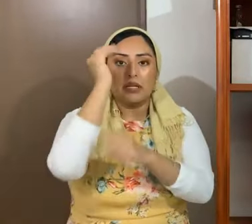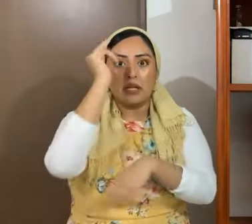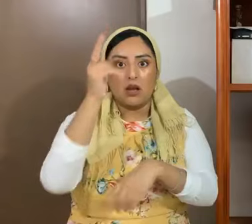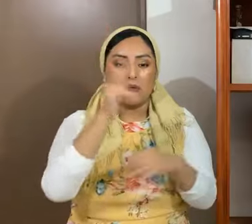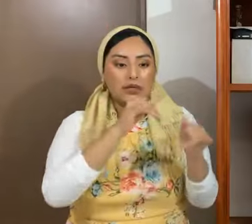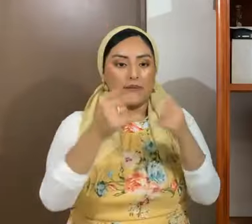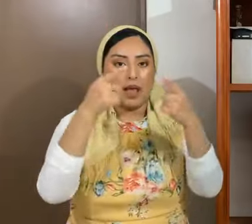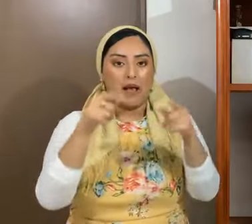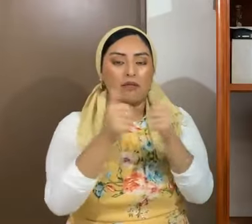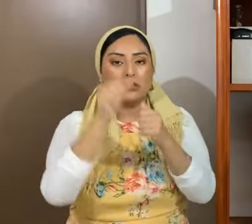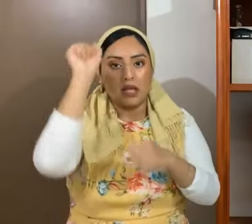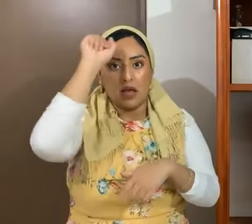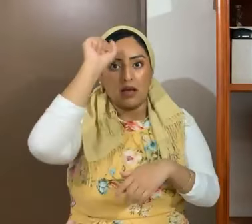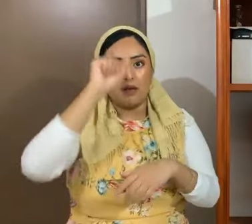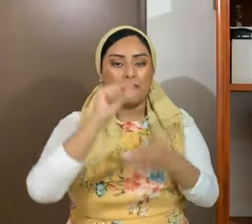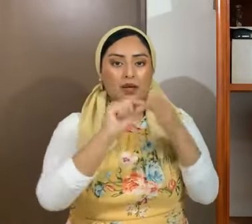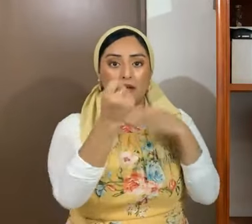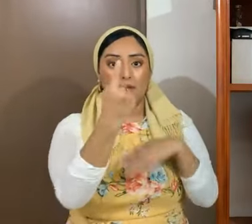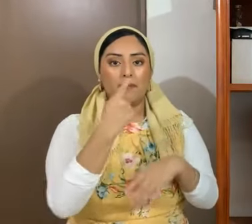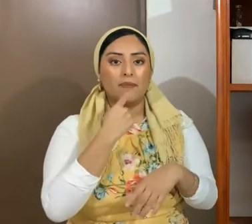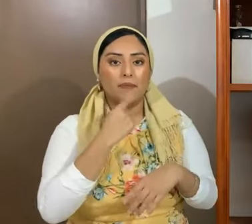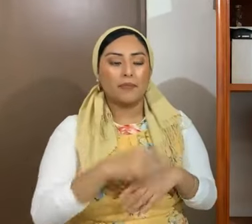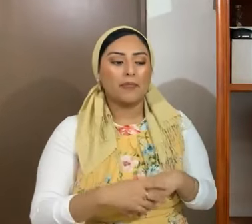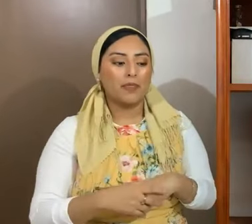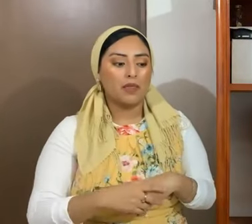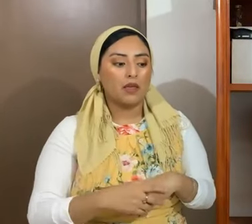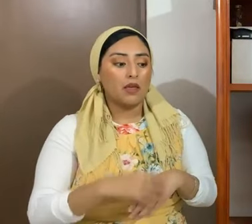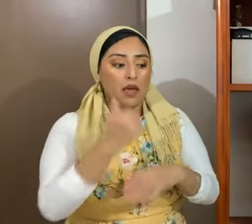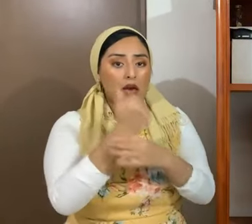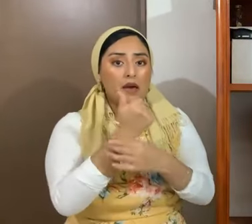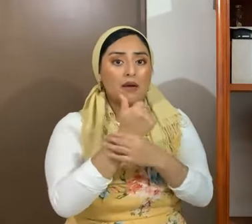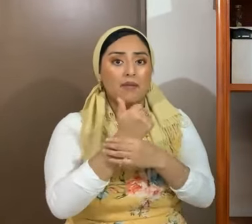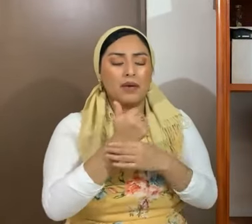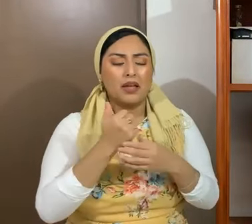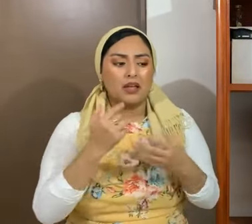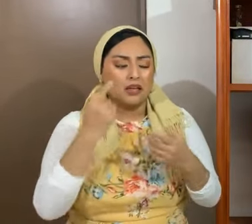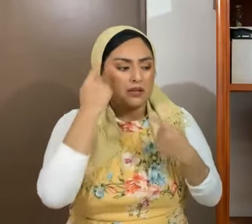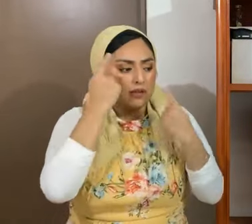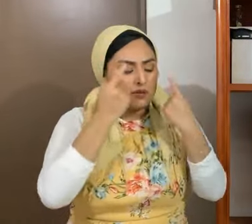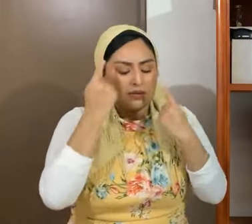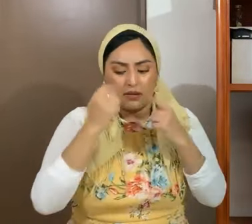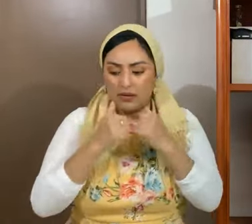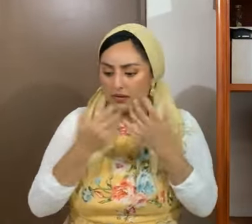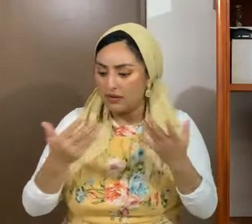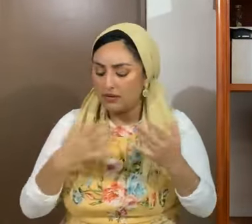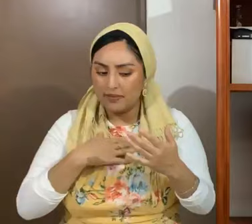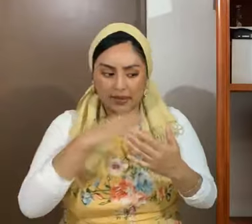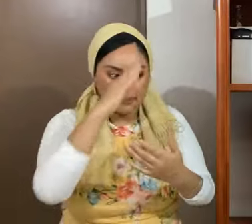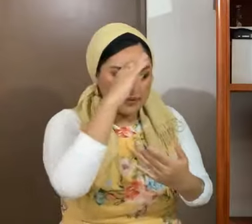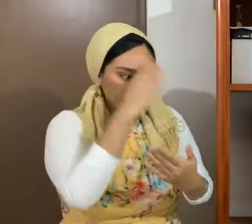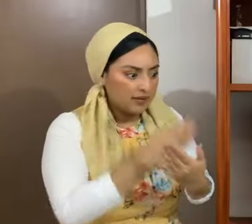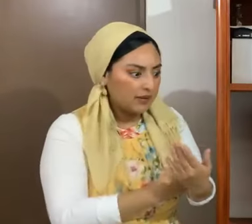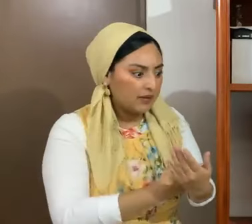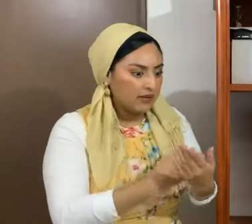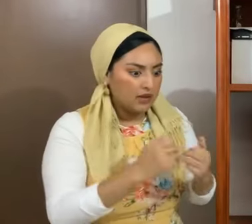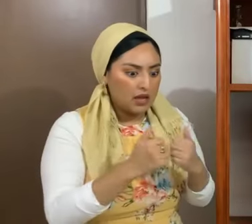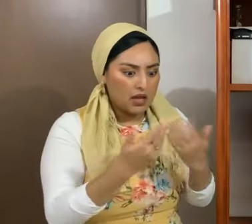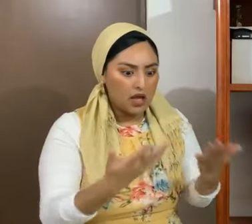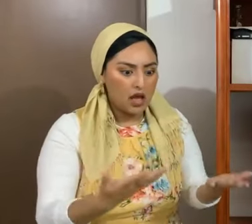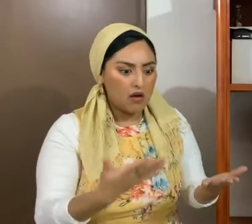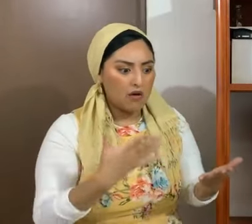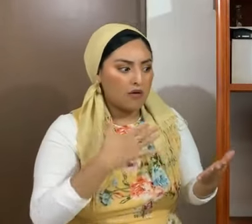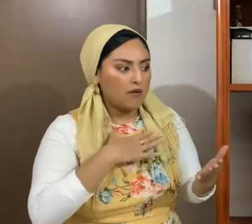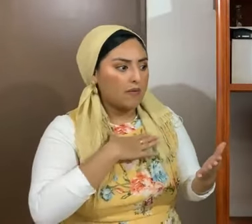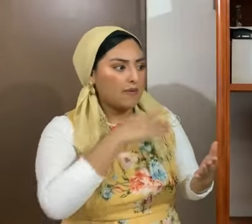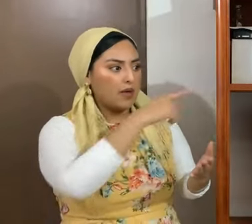fue lo que ocurrió aquí. Verso 11, este dicho pareció grave en gran manera a Abraham a causa de su hijo. O sea, Abraham dijo, pero ¿cómo